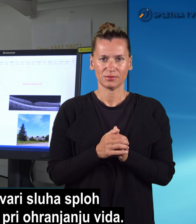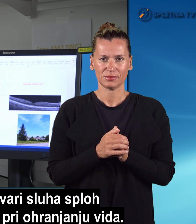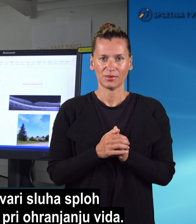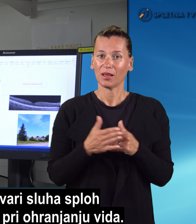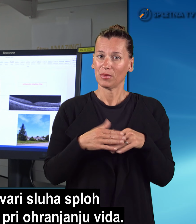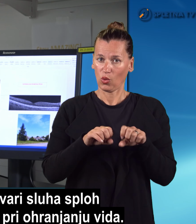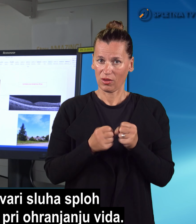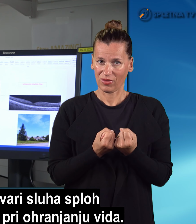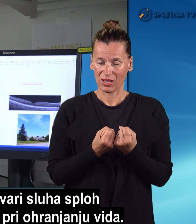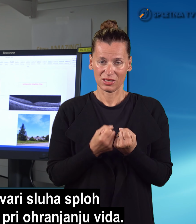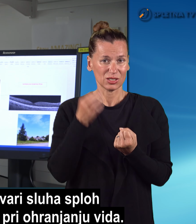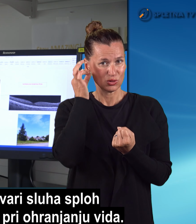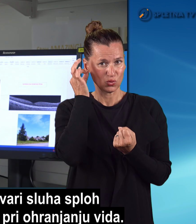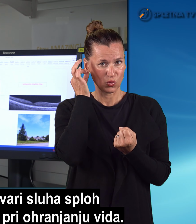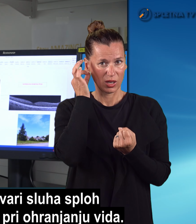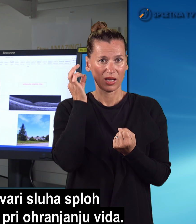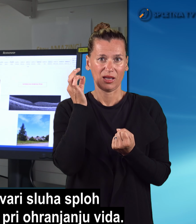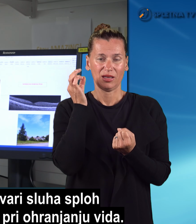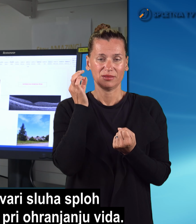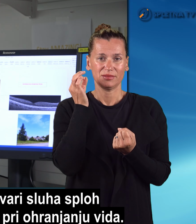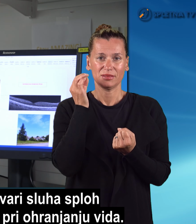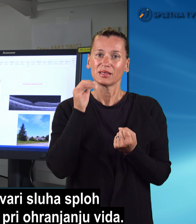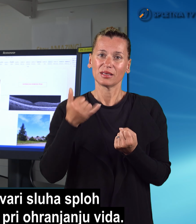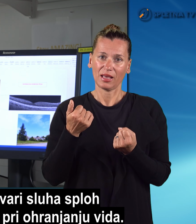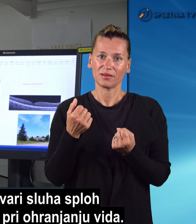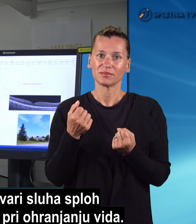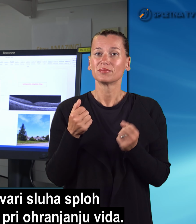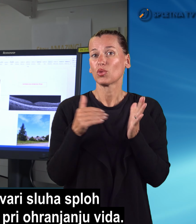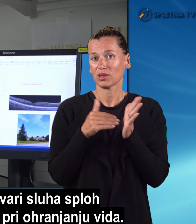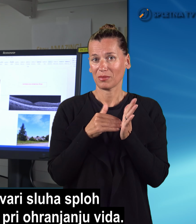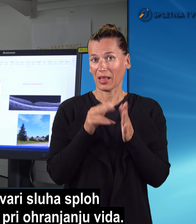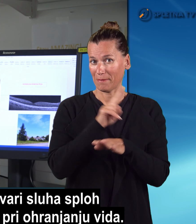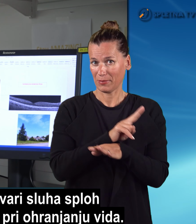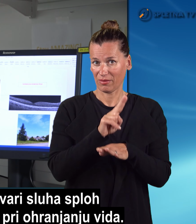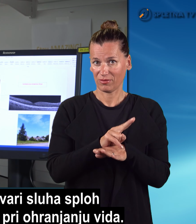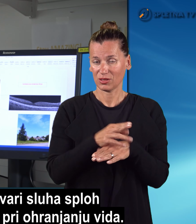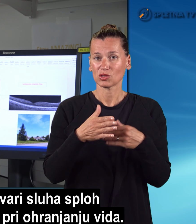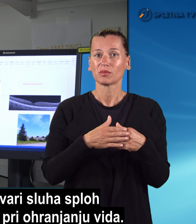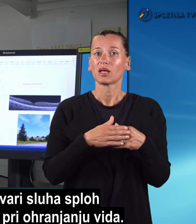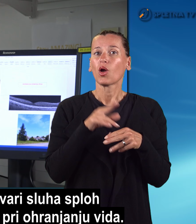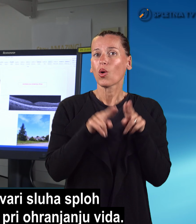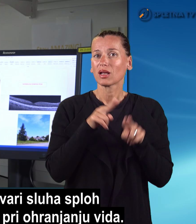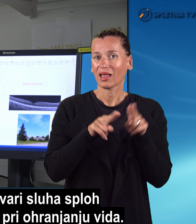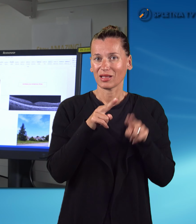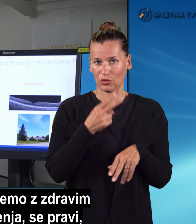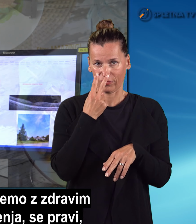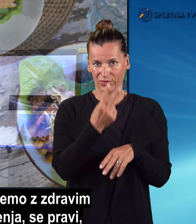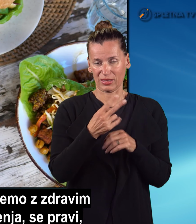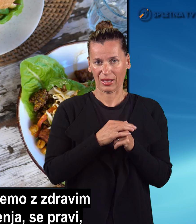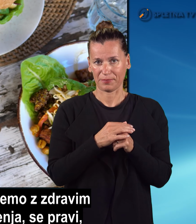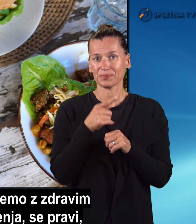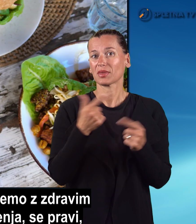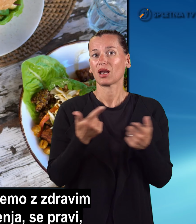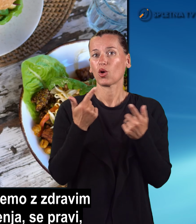Tako da je pri okvari sluha sploh potrebna previdnost pri ohranjanju vida. To